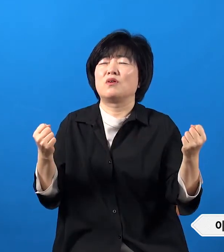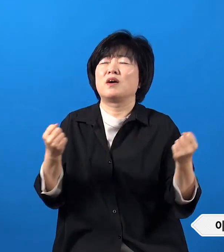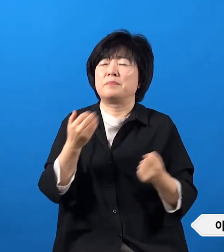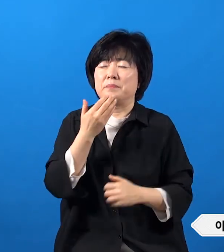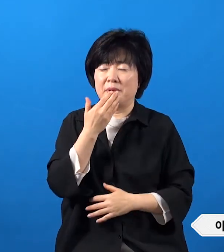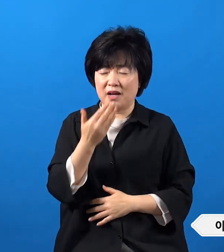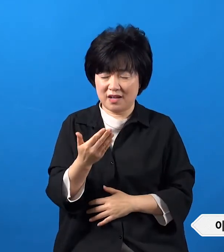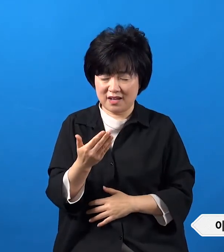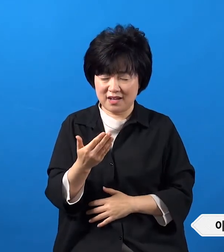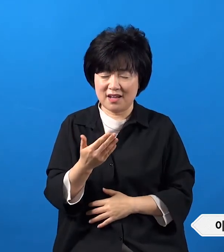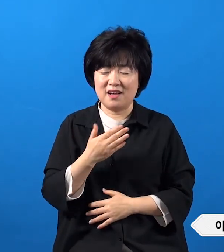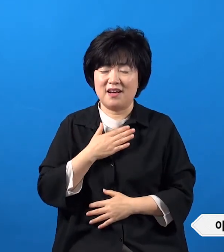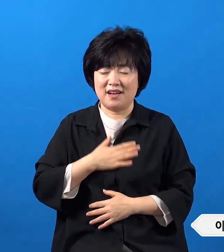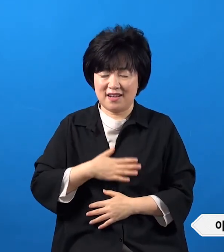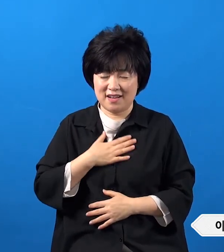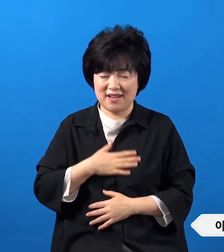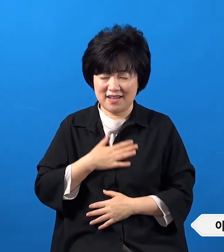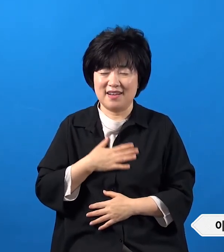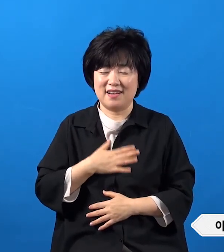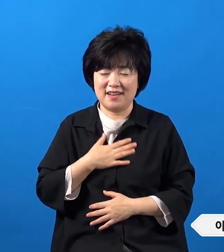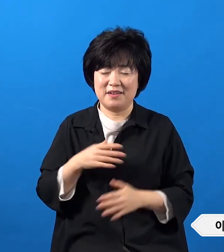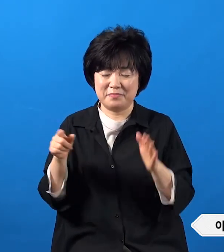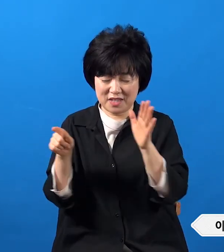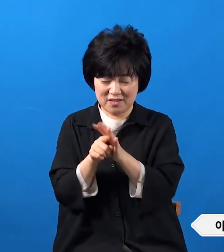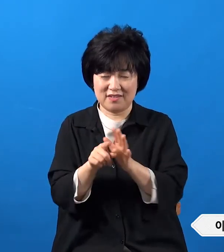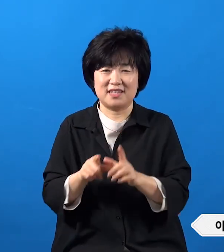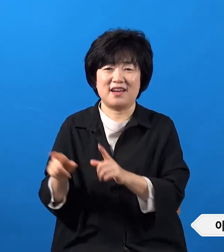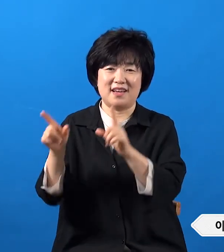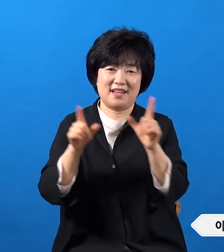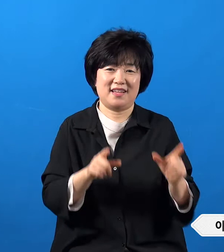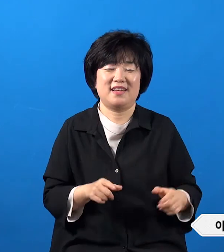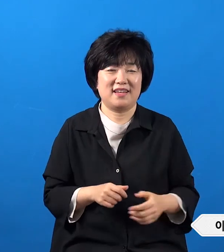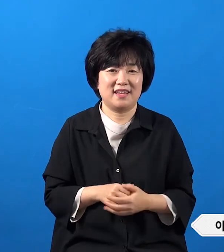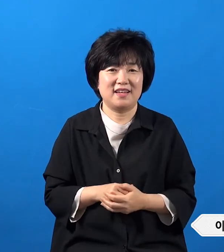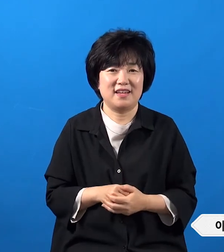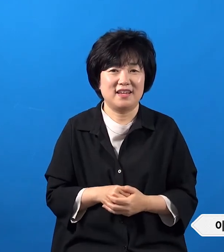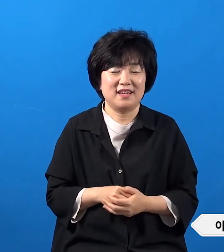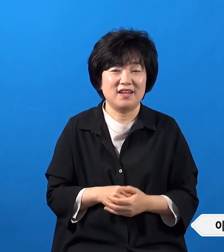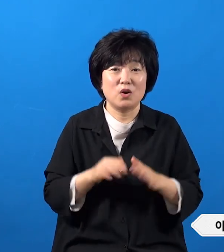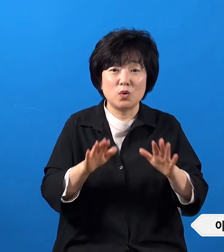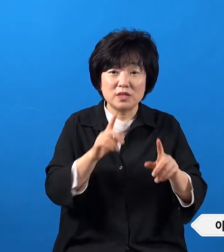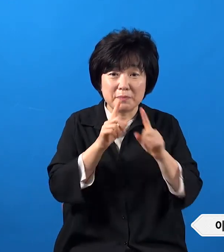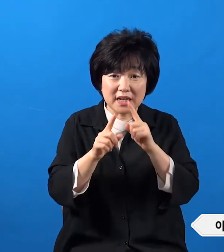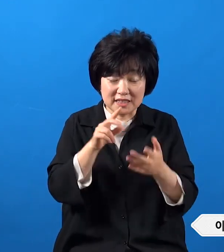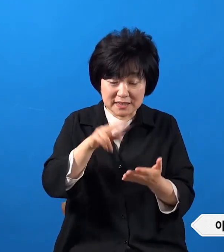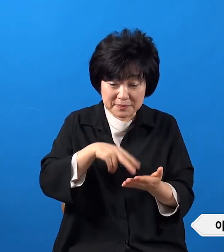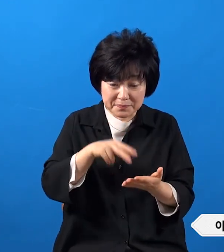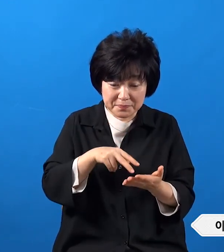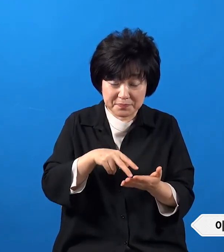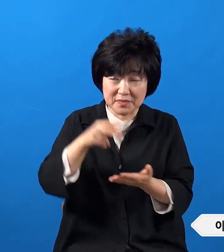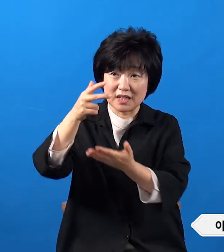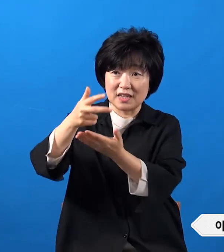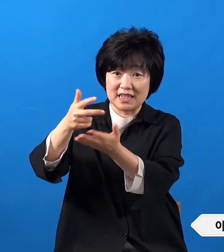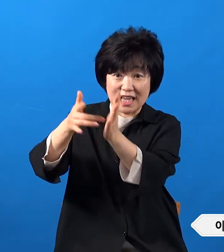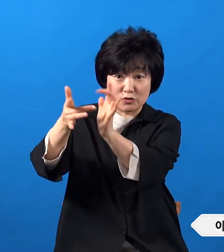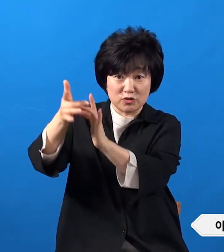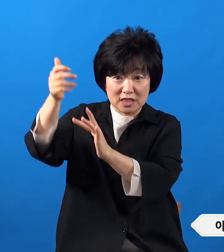믿고 사는 사람이에요. 주님의 은혜로만 용서가 가능한 것을 믿고 사는 사람. 자, 오늘 본문에 주께서